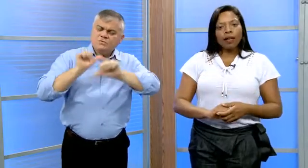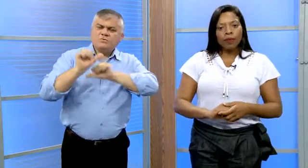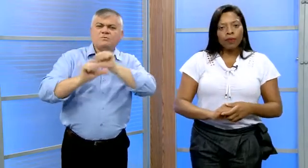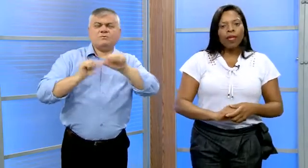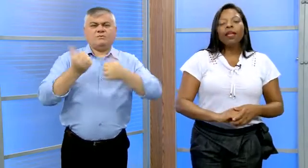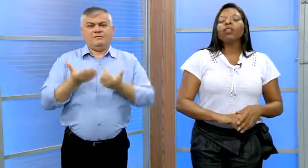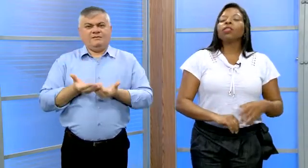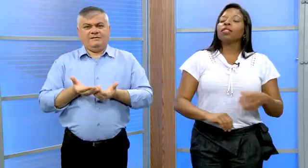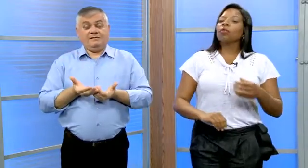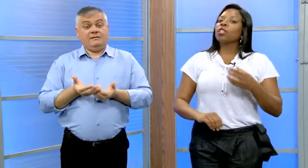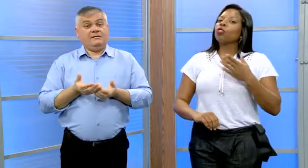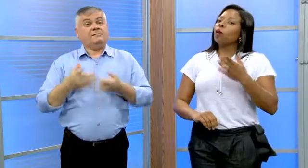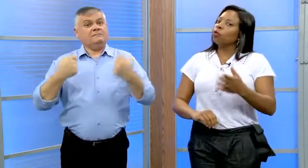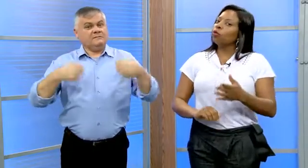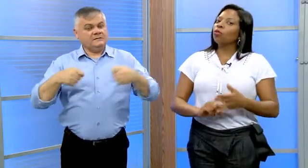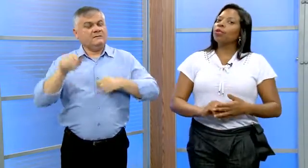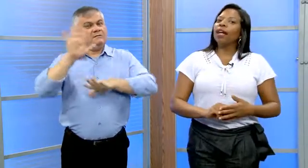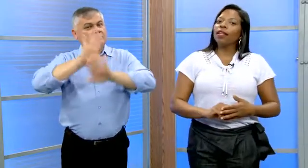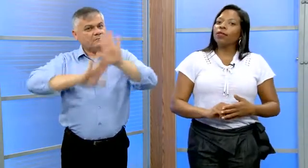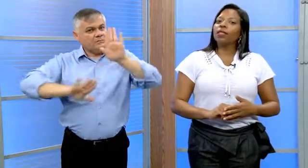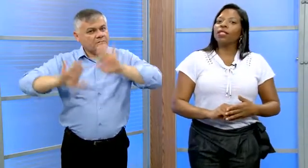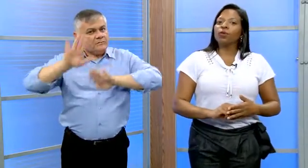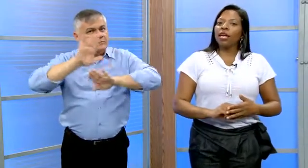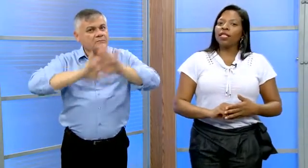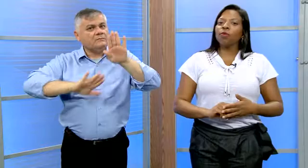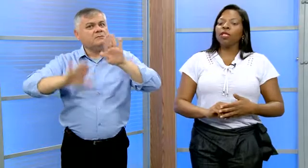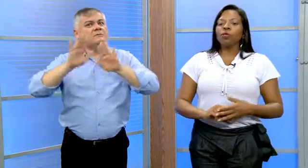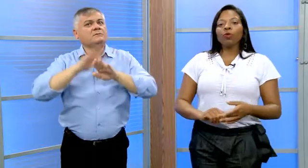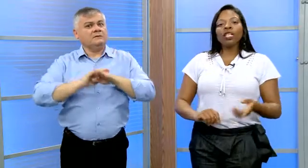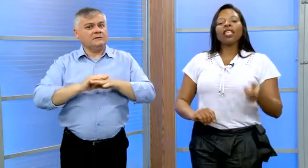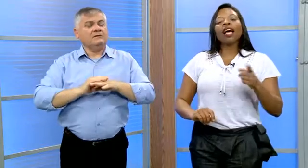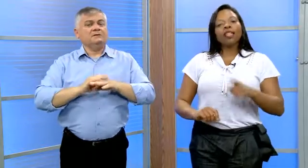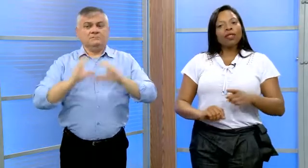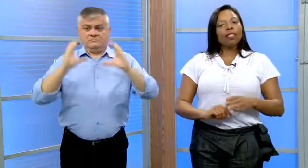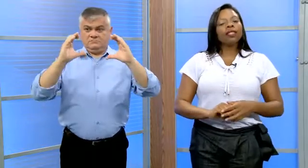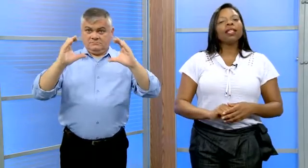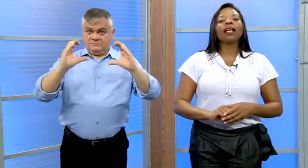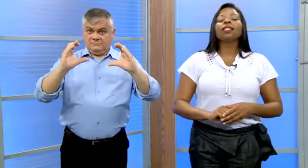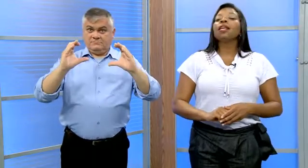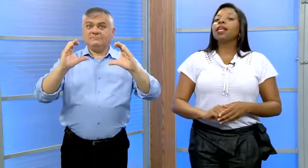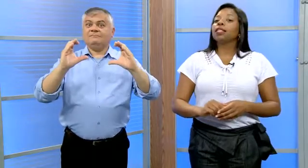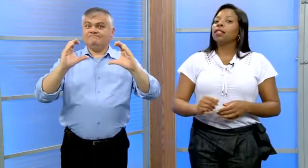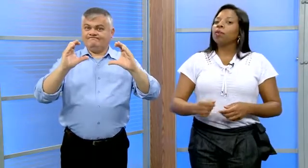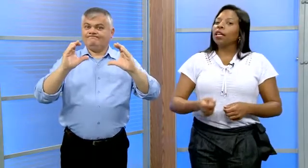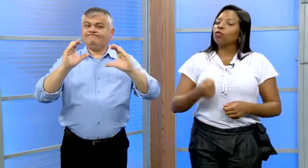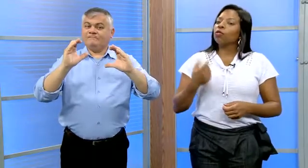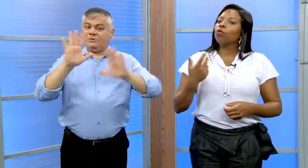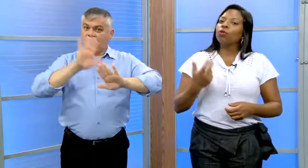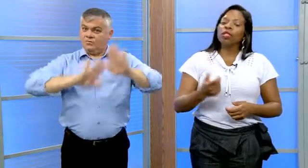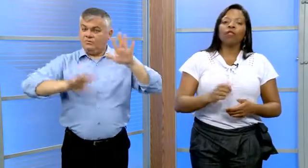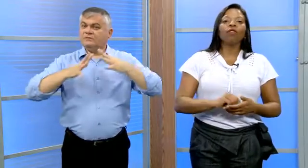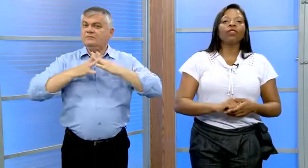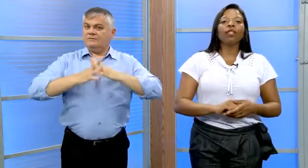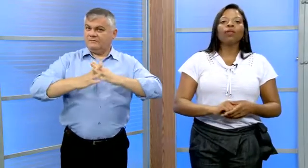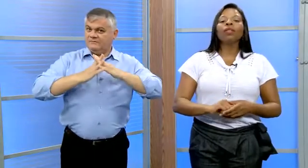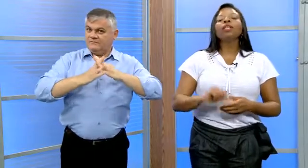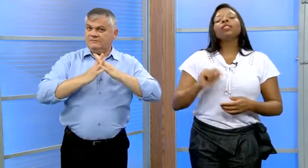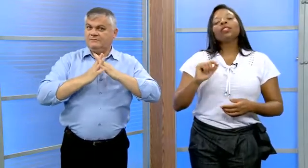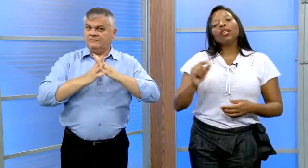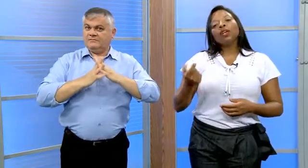locação. Nós temos que tomar muito cuidado com esses pares mínimos, porque na língua de sinais, eles também causam muita confusão se